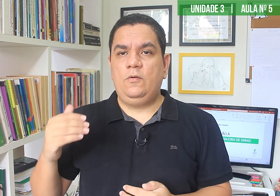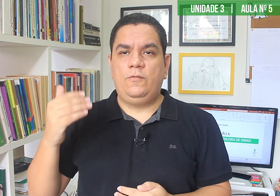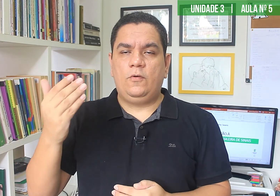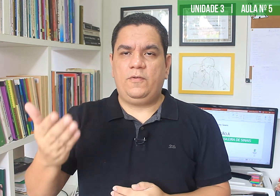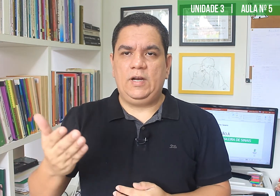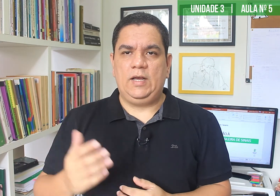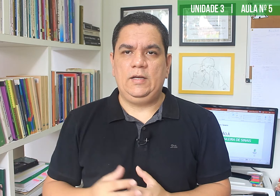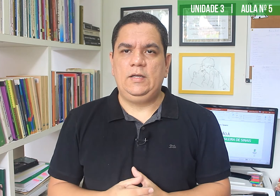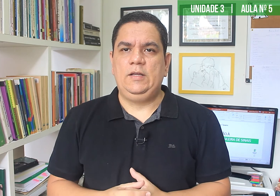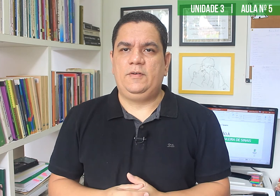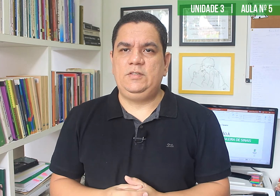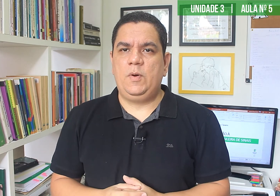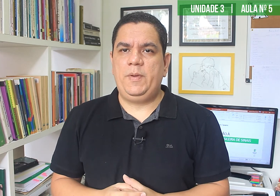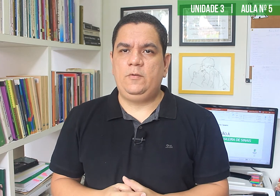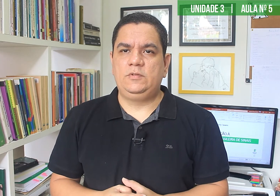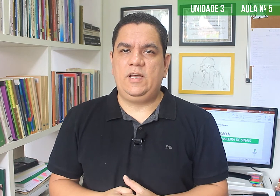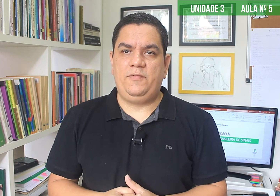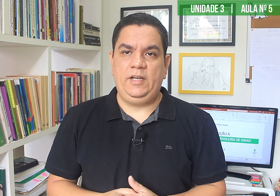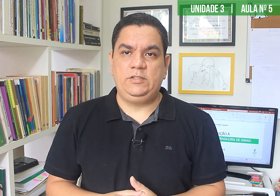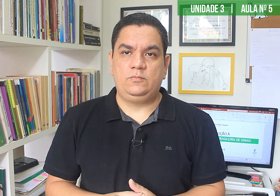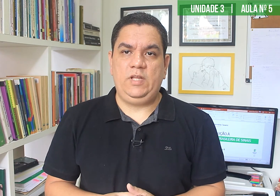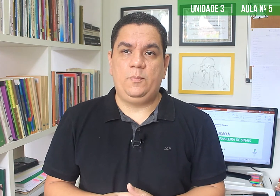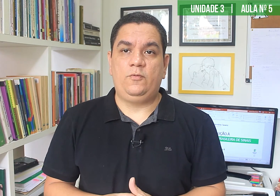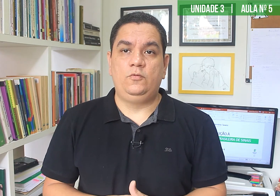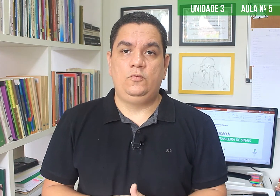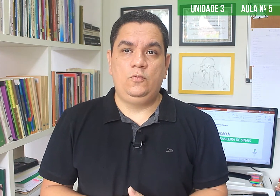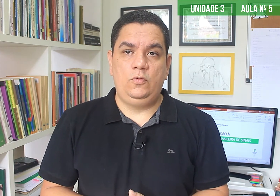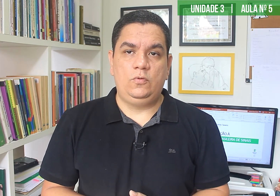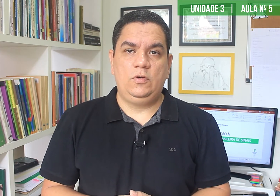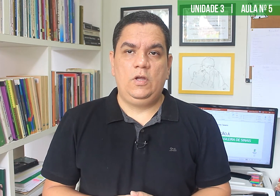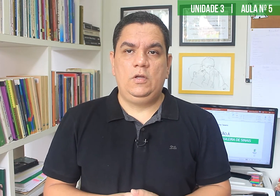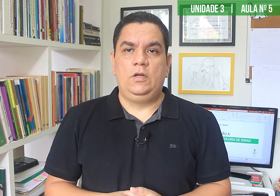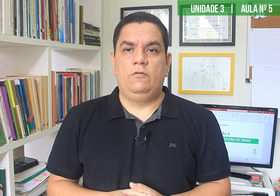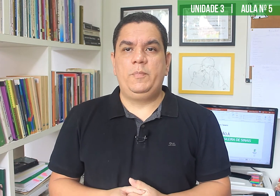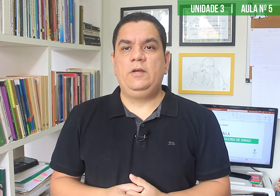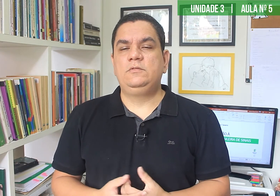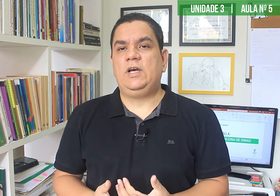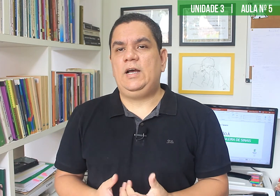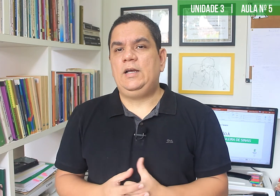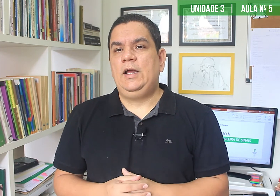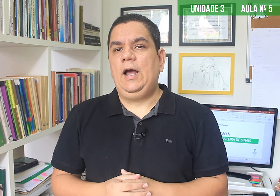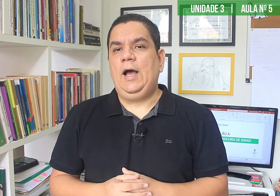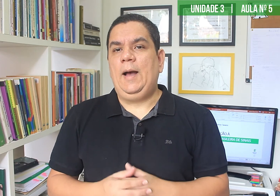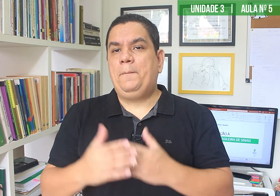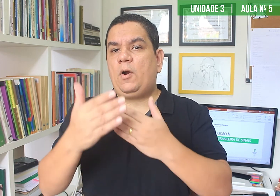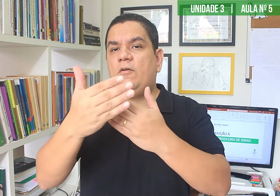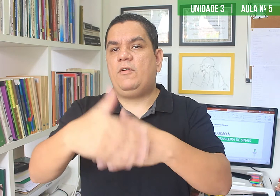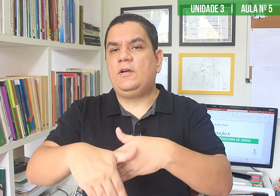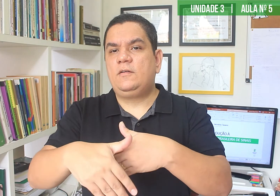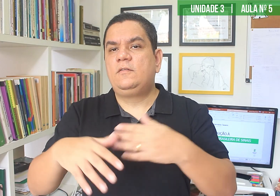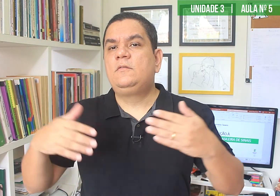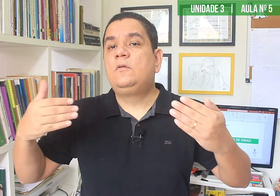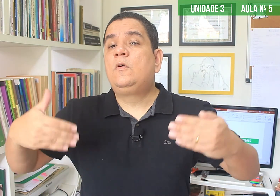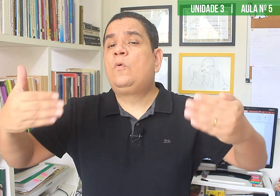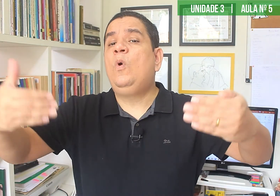vou fazer uma pergunta referente ao tempo futuro, vou perguntar a prova.